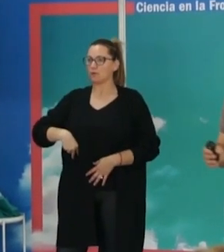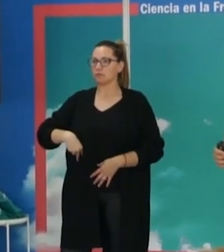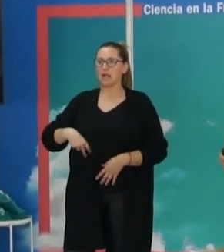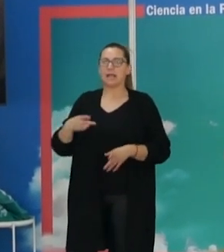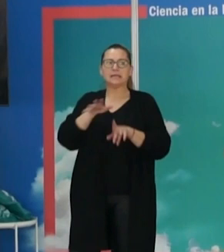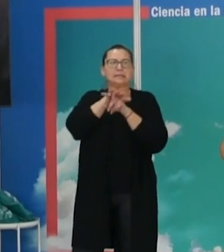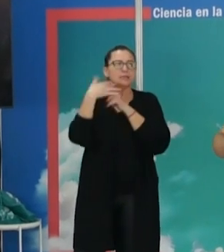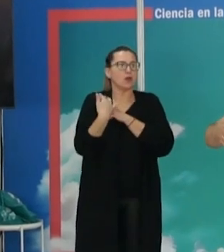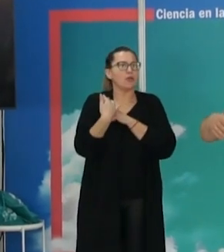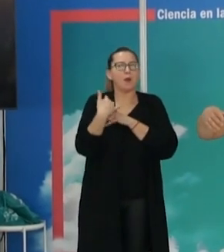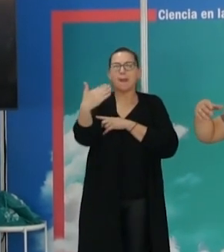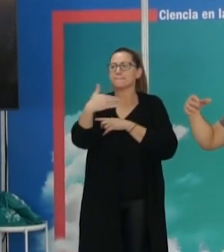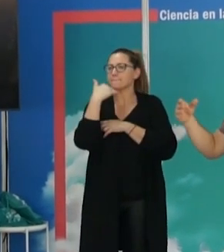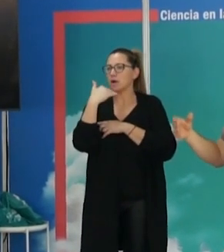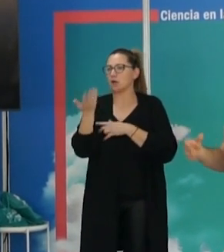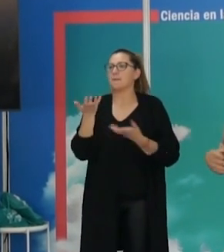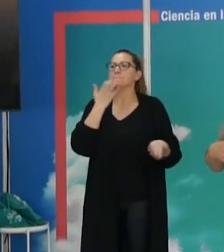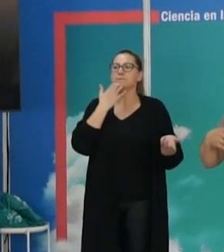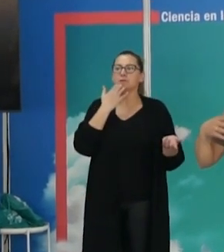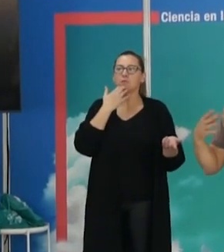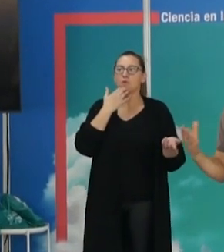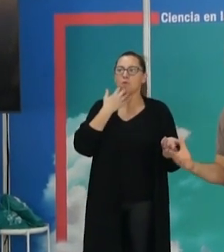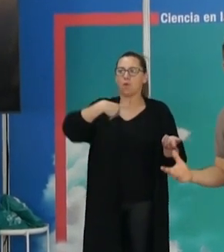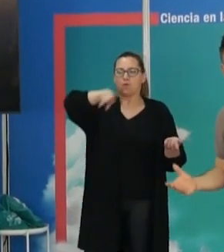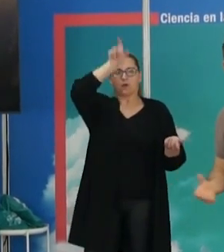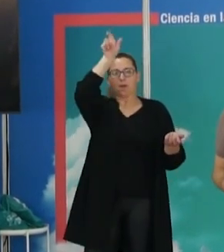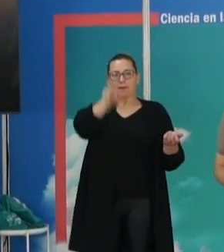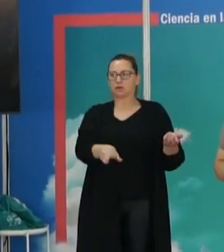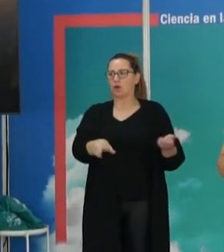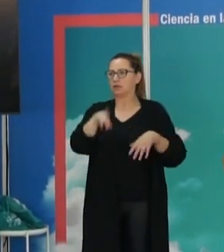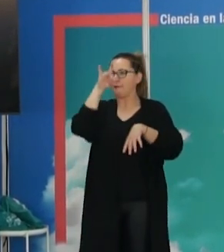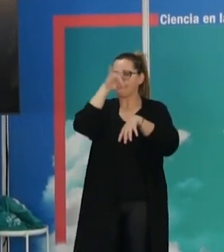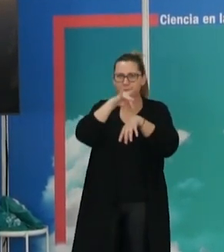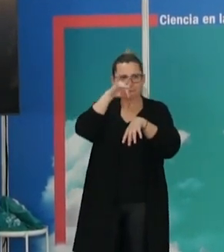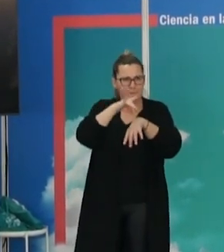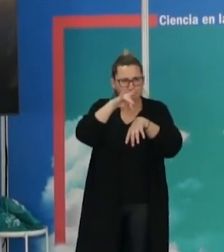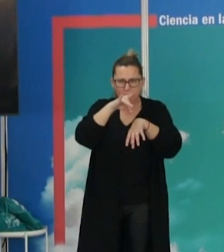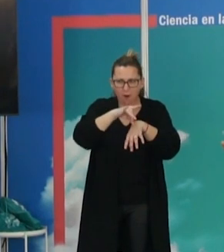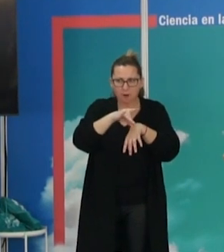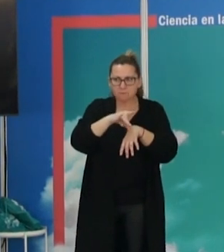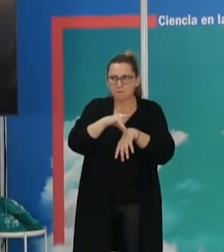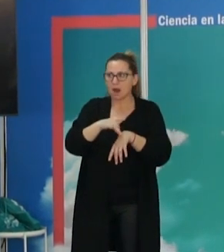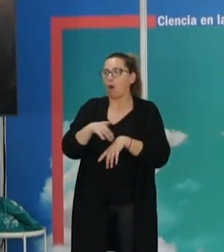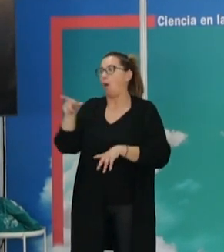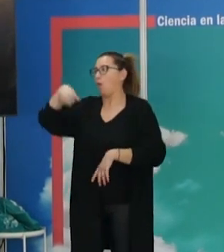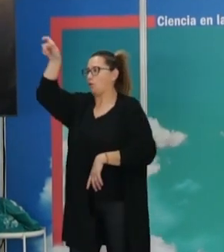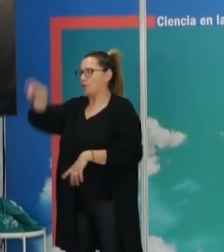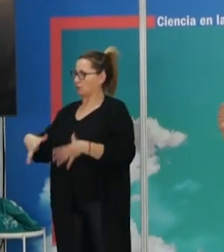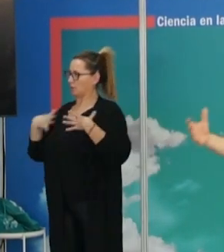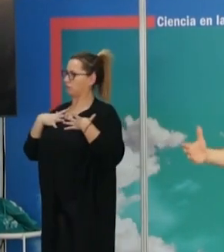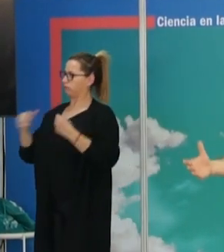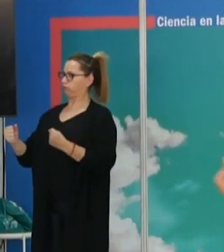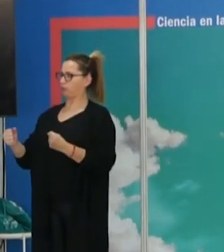extremos. Cuando un individuo está clarísimamente enfermo, o cuando un individuo está clarísimamente sano, cuando